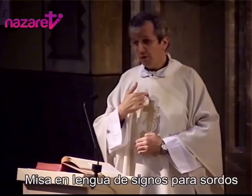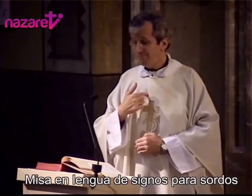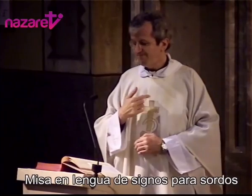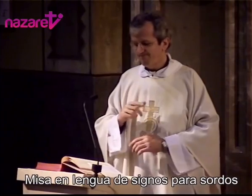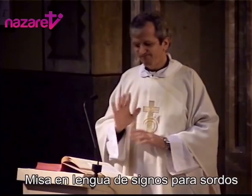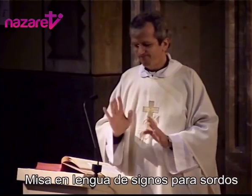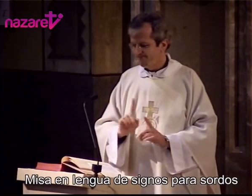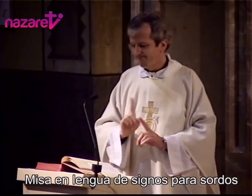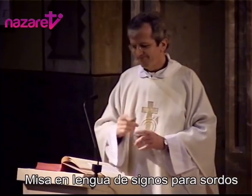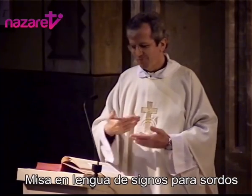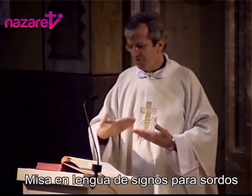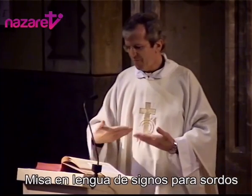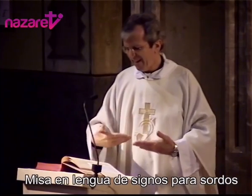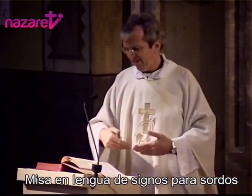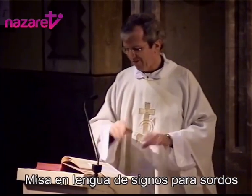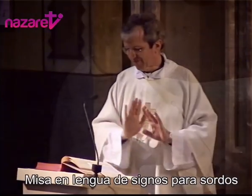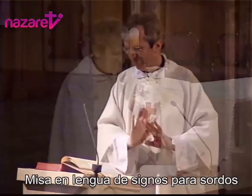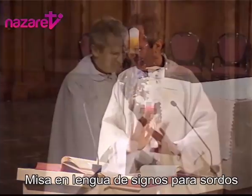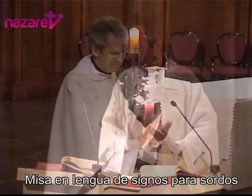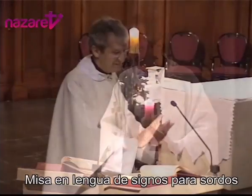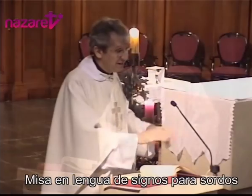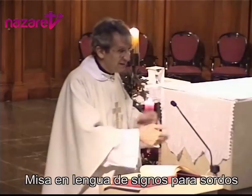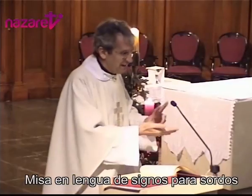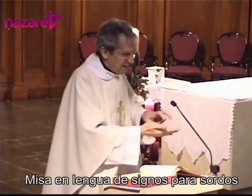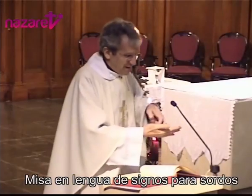Yo no merezco